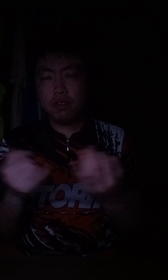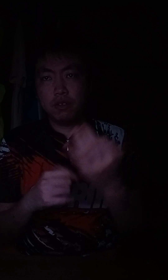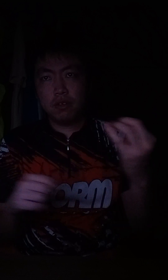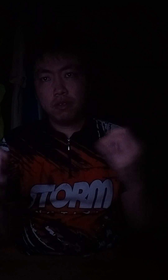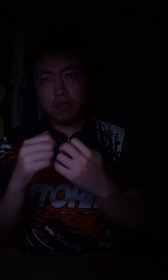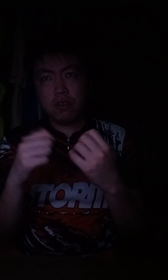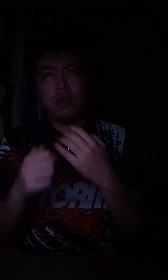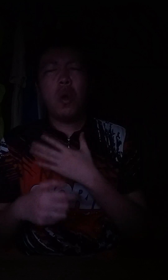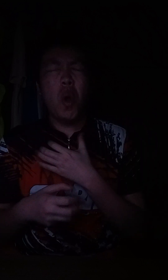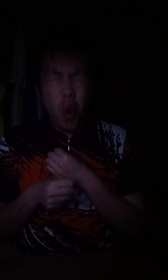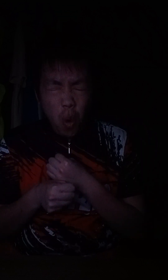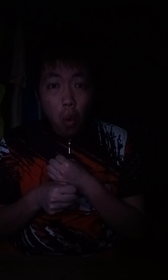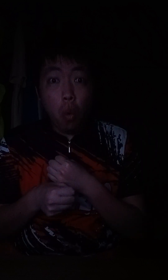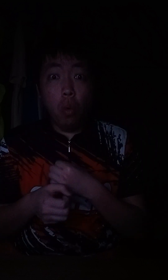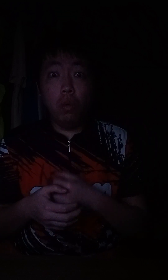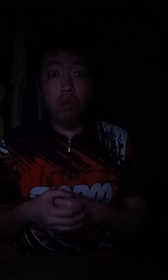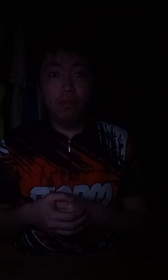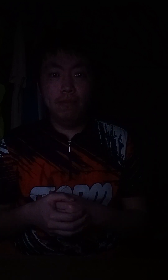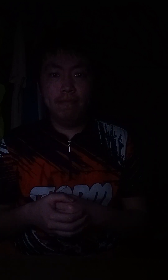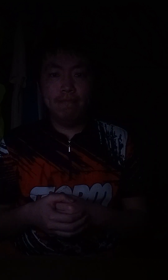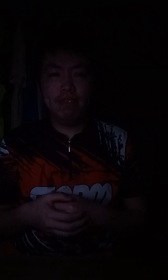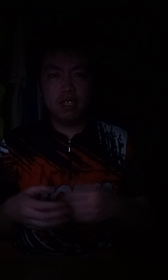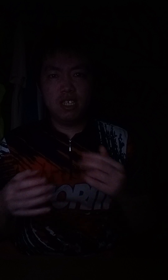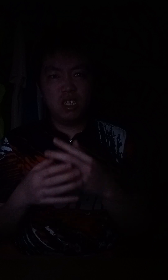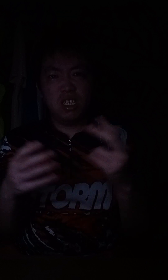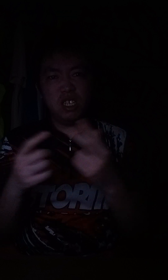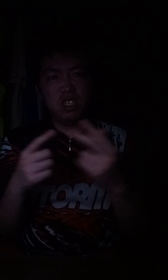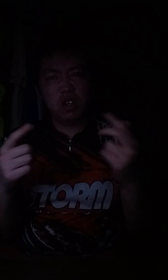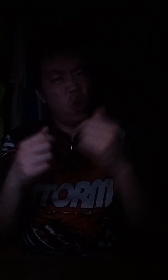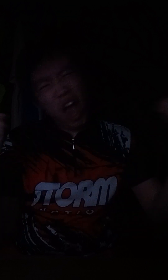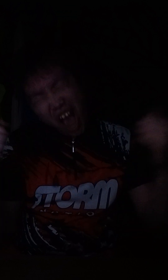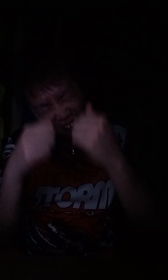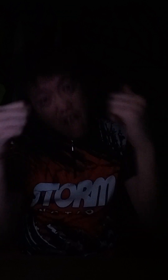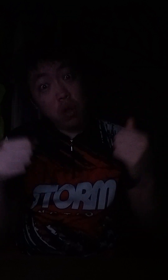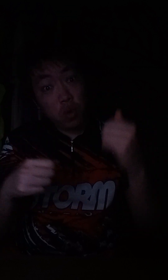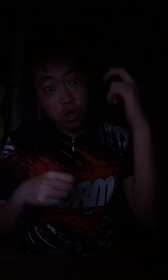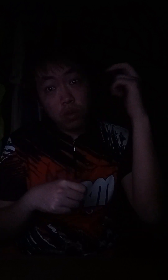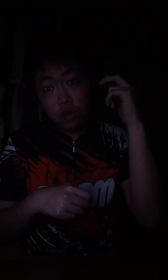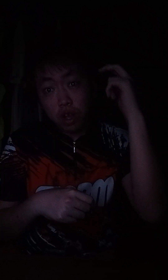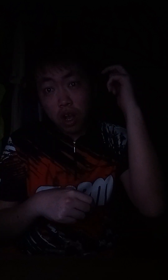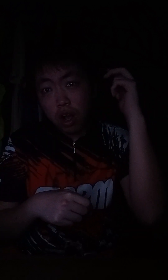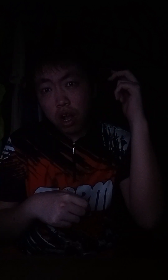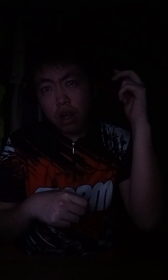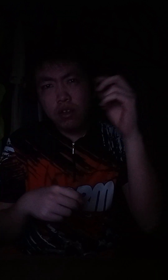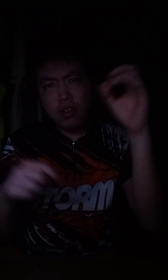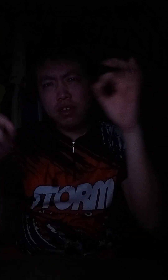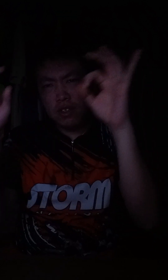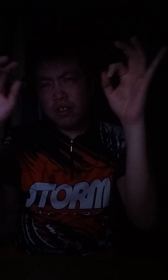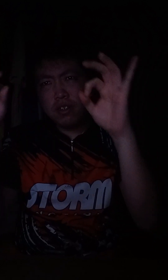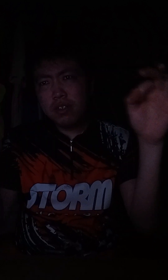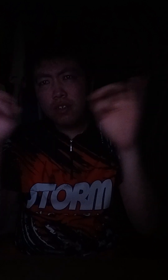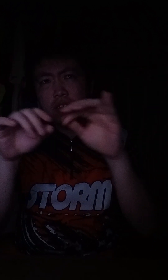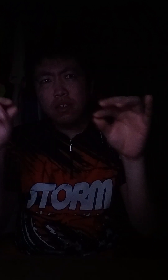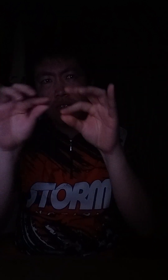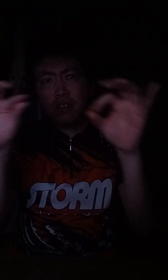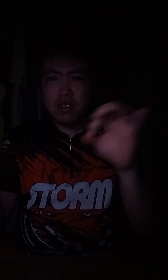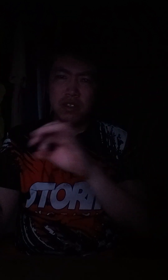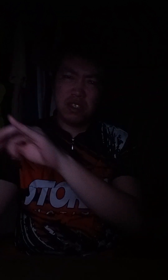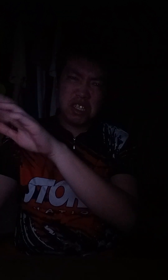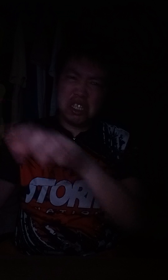수도 있었던 겁니다. 소리 하고 딱 나가보니까 버스랑 부딪혀서 버스 2층 밖에 있고